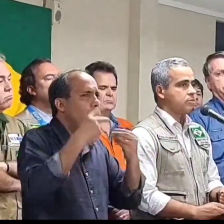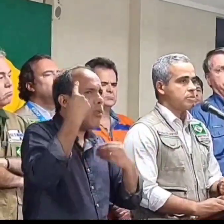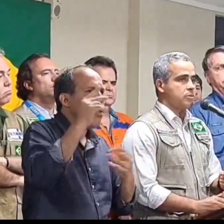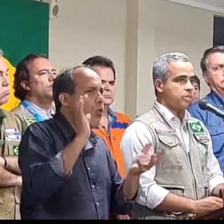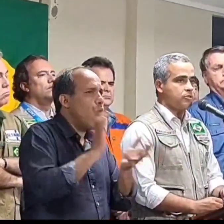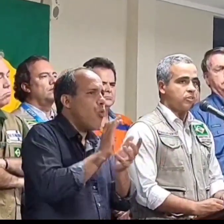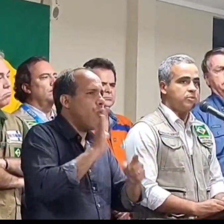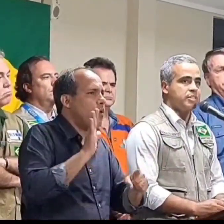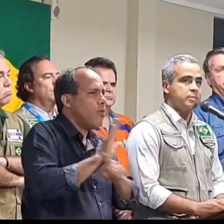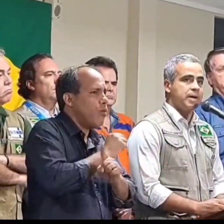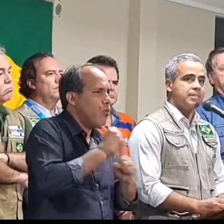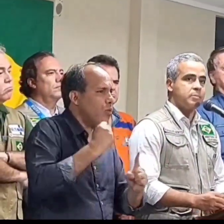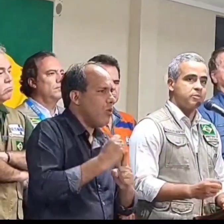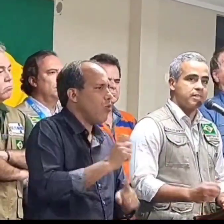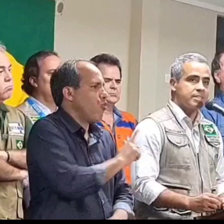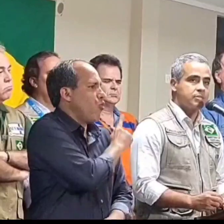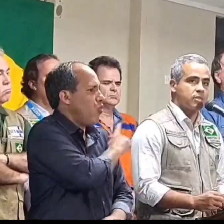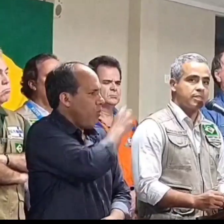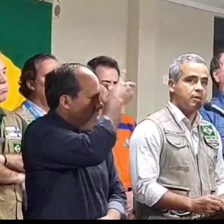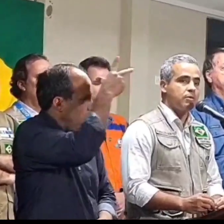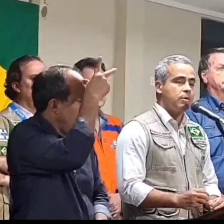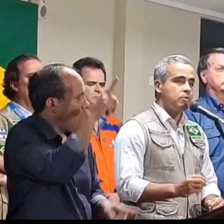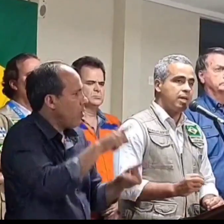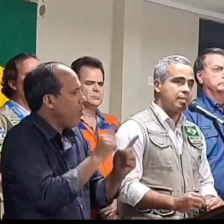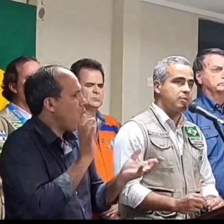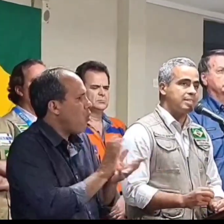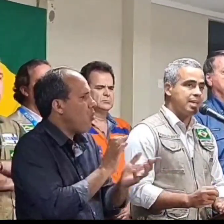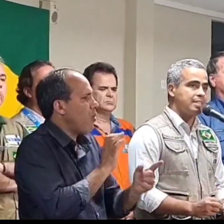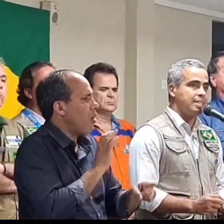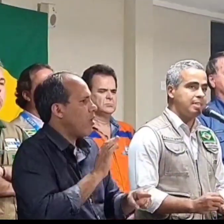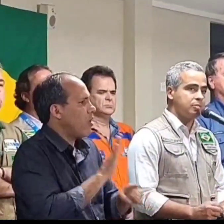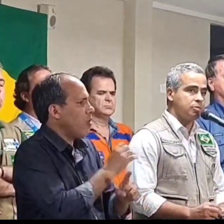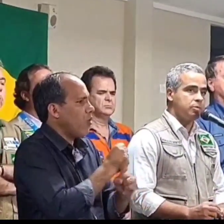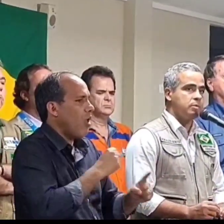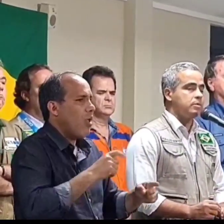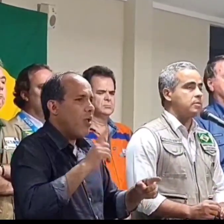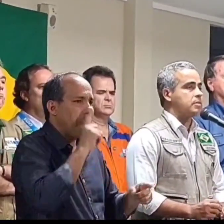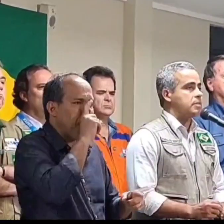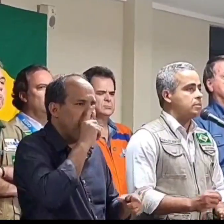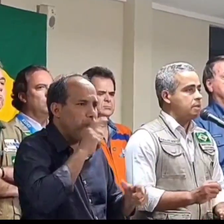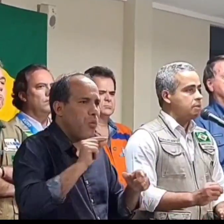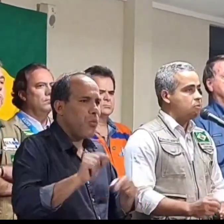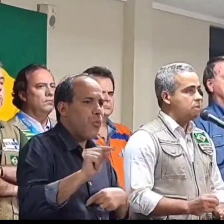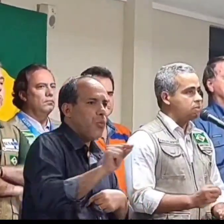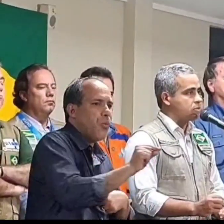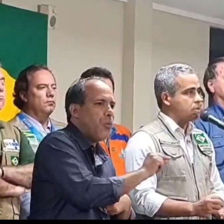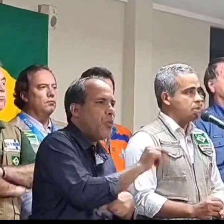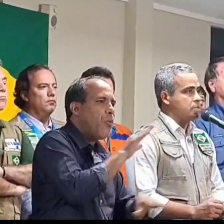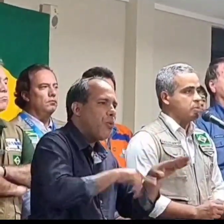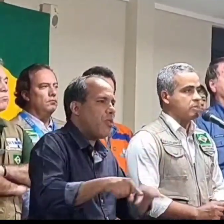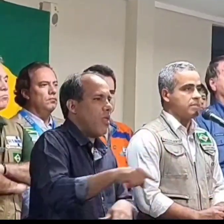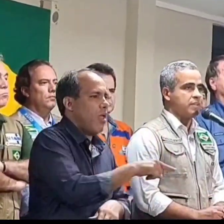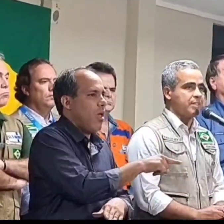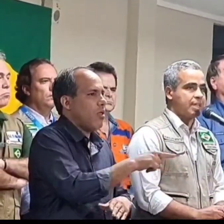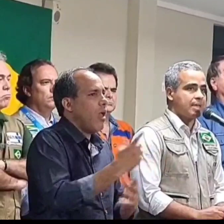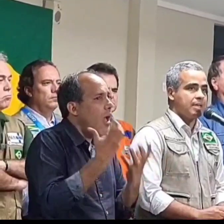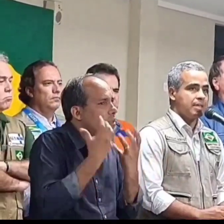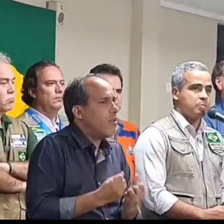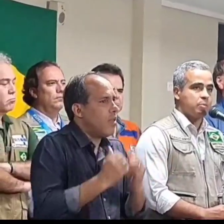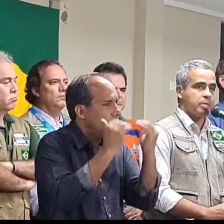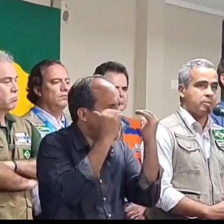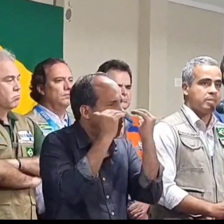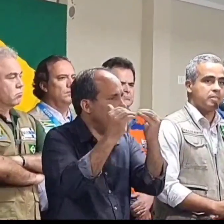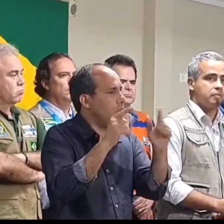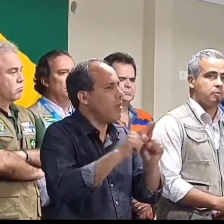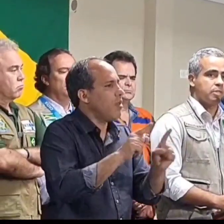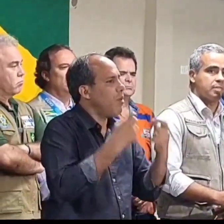social, os gestores municipais, o pessoal da assistência social, com relação às áreas de risco, e com isso a gente possa enfrentar